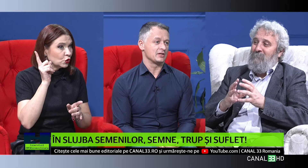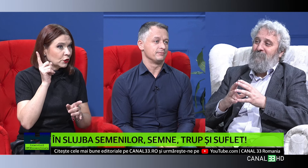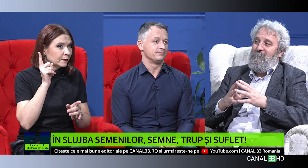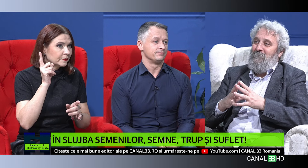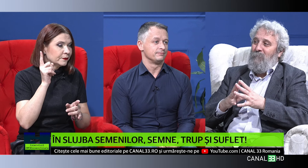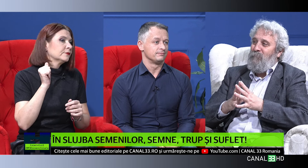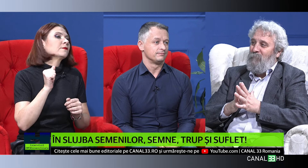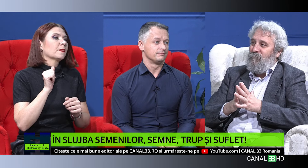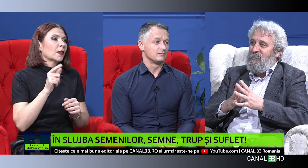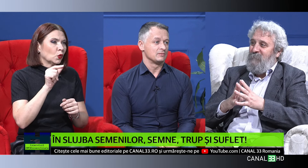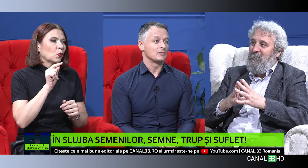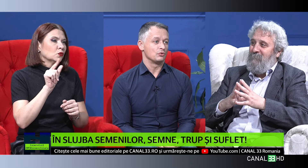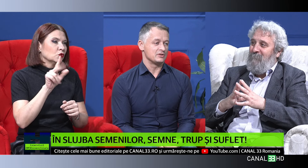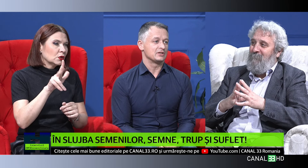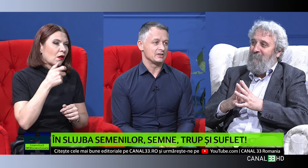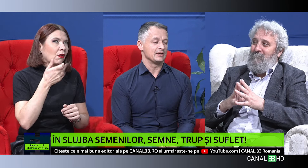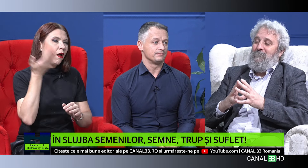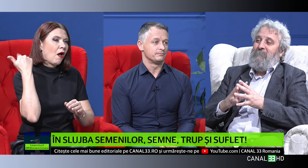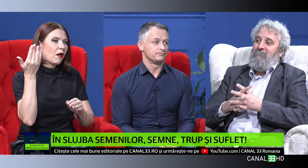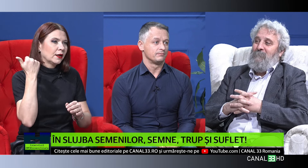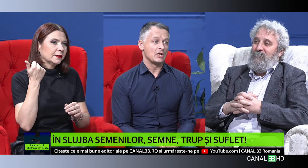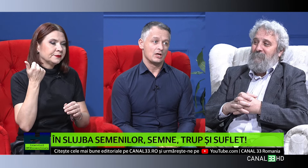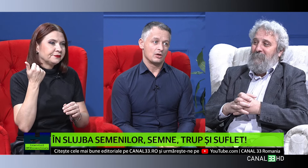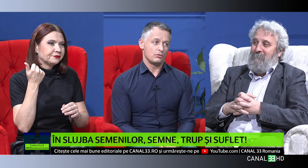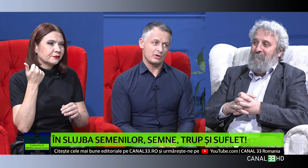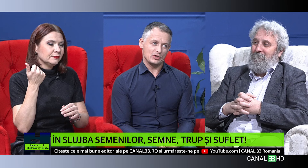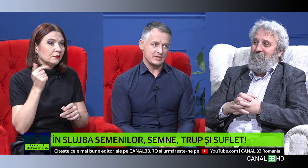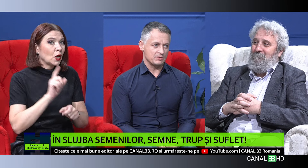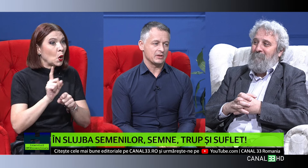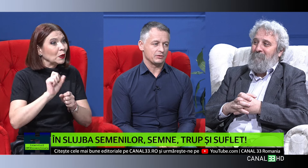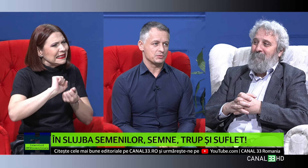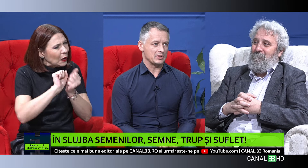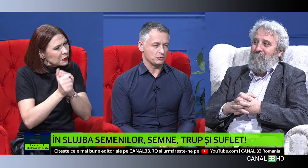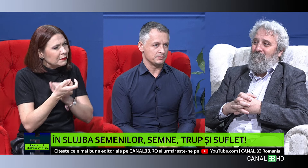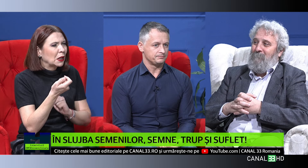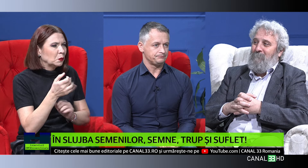acela. Acum 23 de ani. 23 de ani. Mama mea. Lucrurile s-au mai schimbat de atunci până acum.